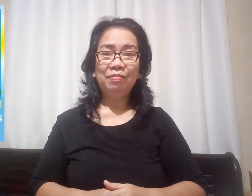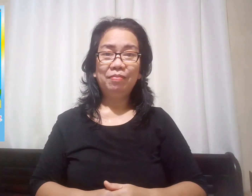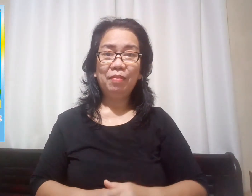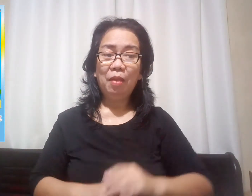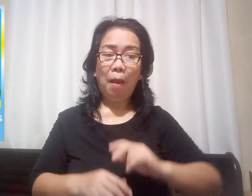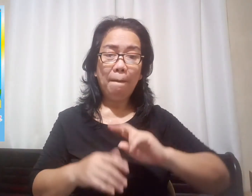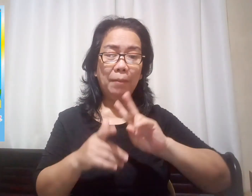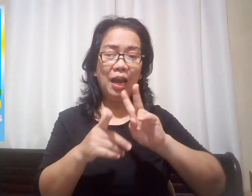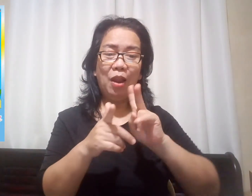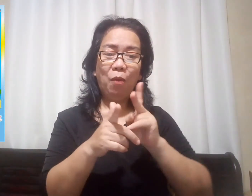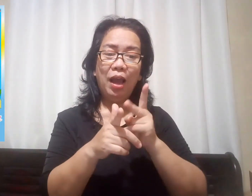Pangalawa,